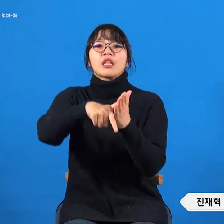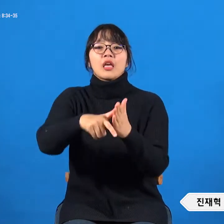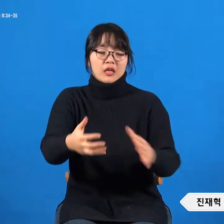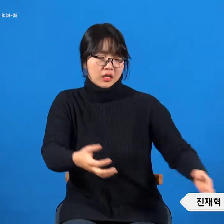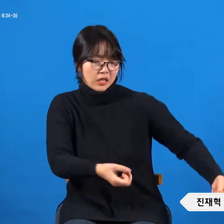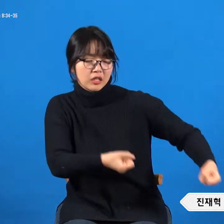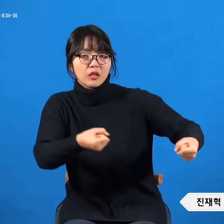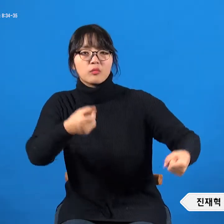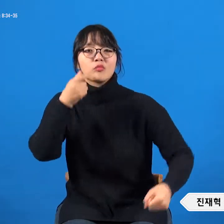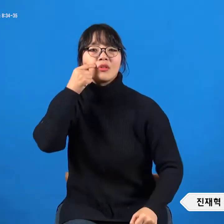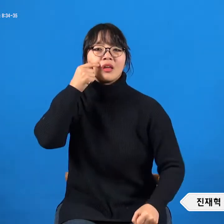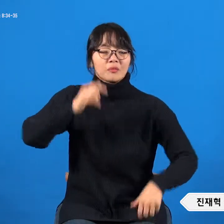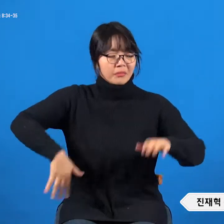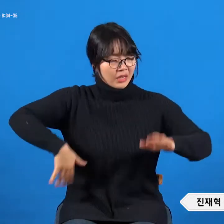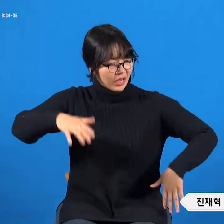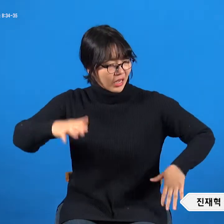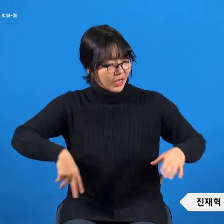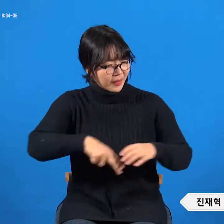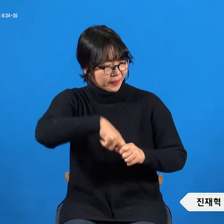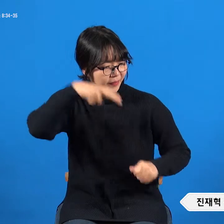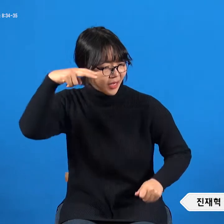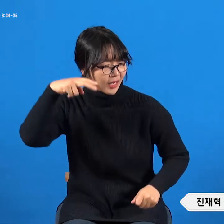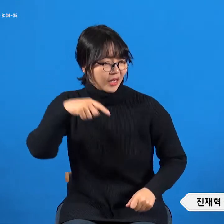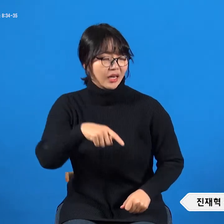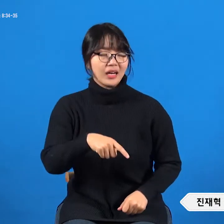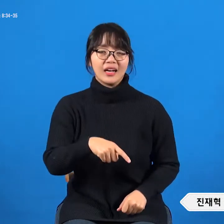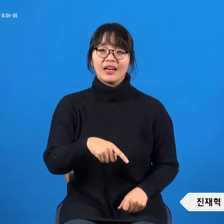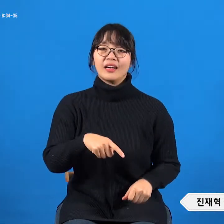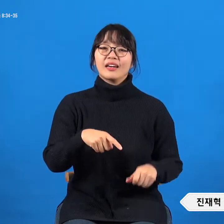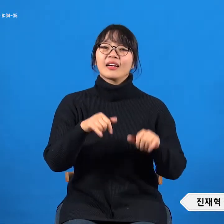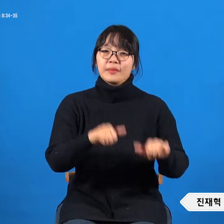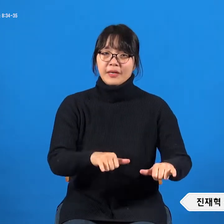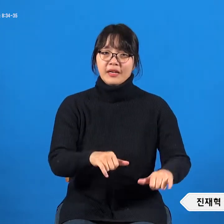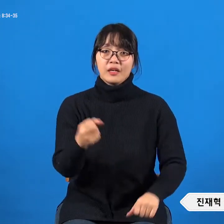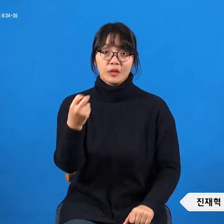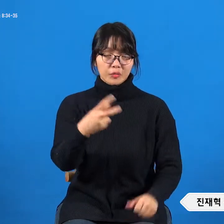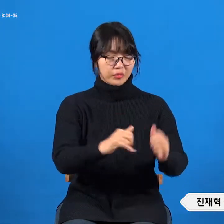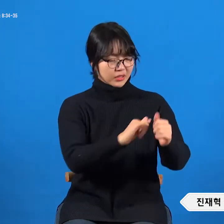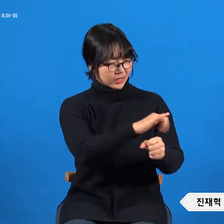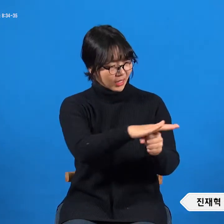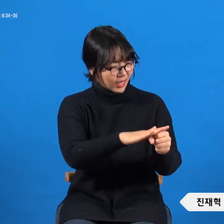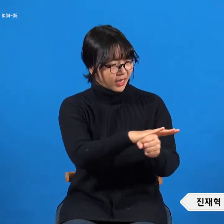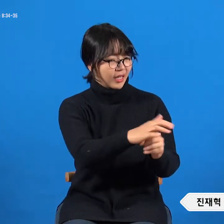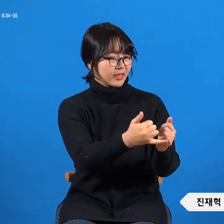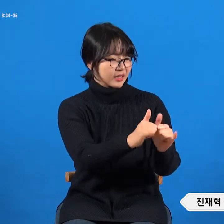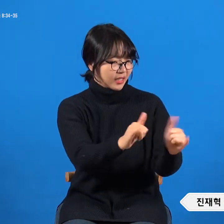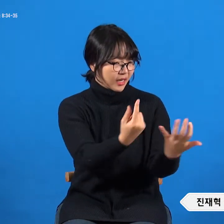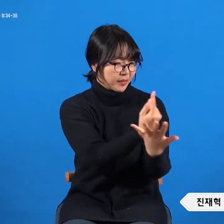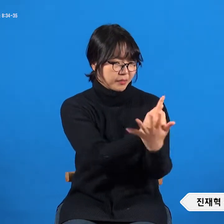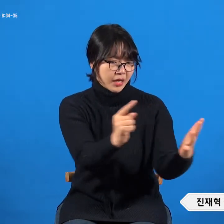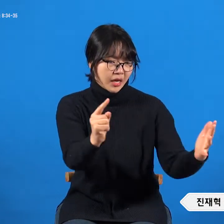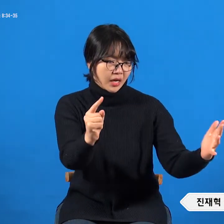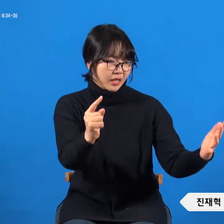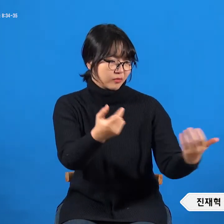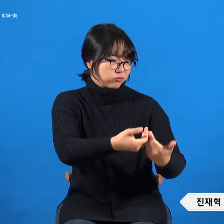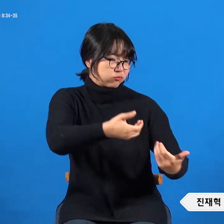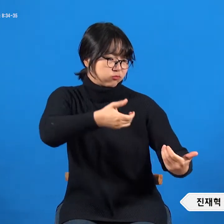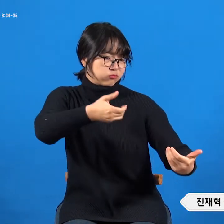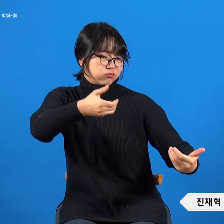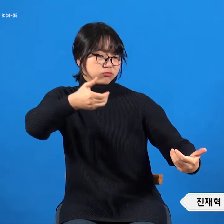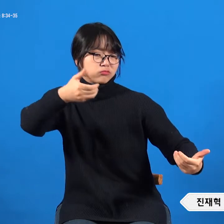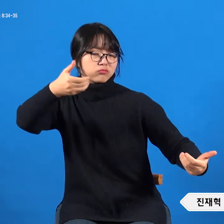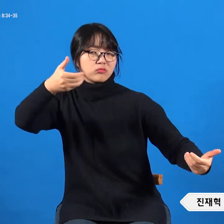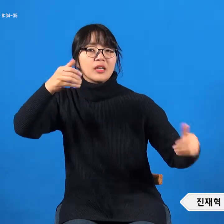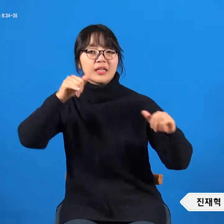대한 두려움이 있습니다. 사랑하는 사람들과 더 이상 함께할 수 없다는 것, 끊어질 수밖에 없는 관계의